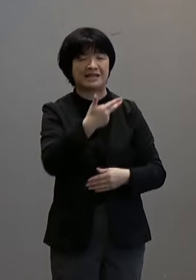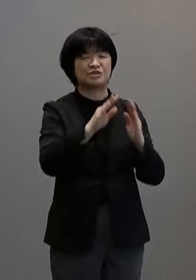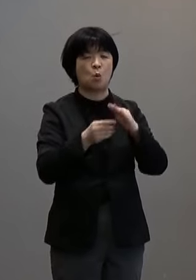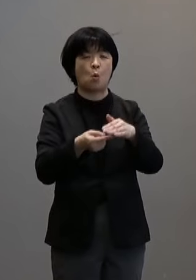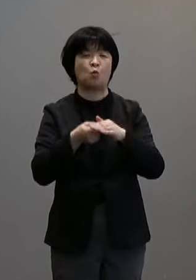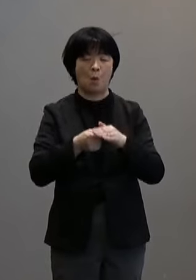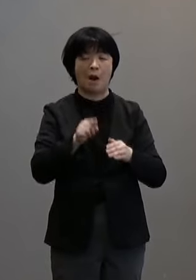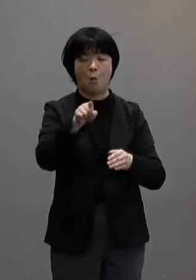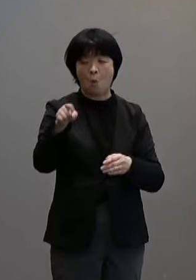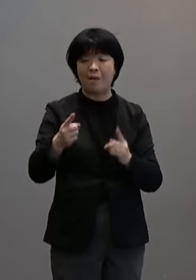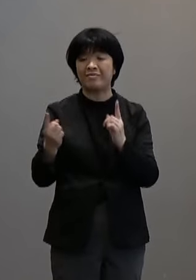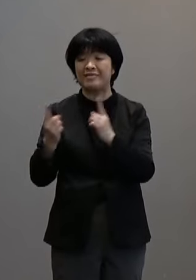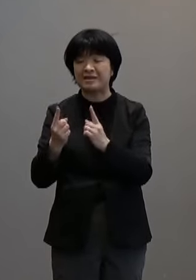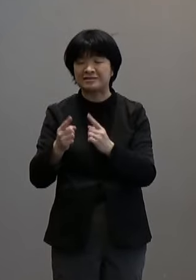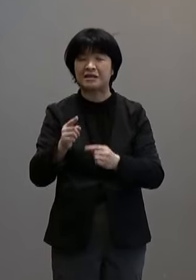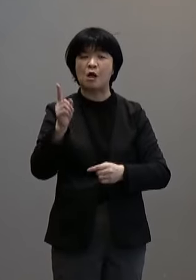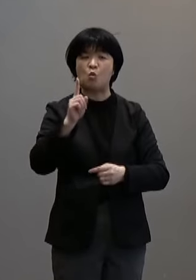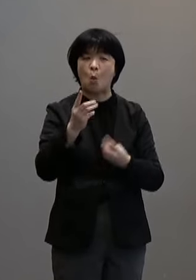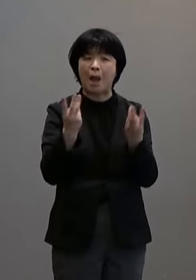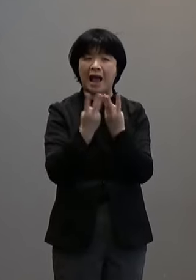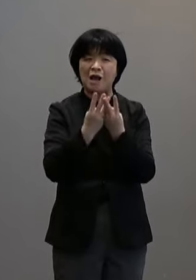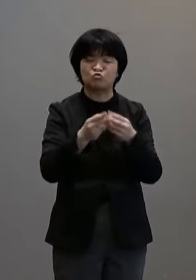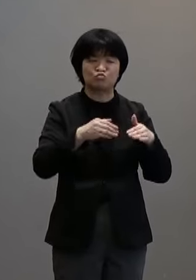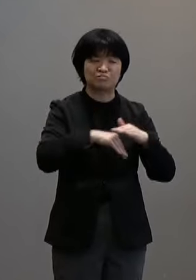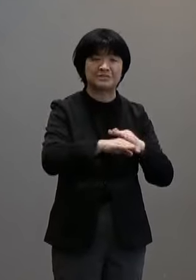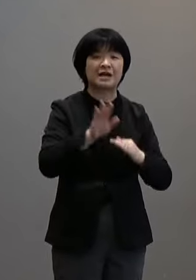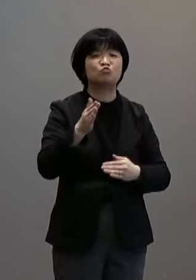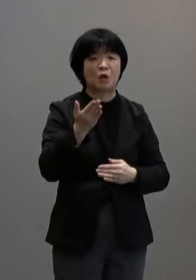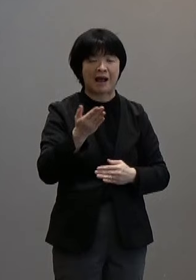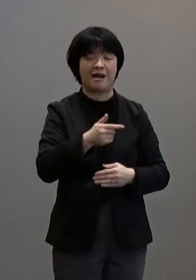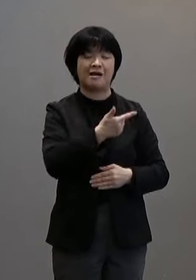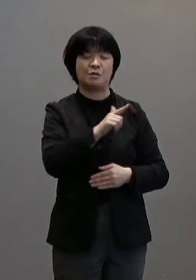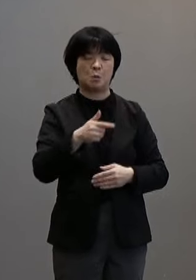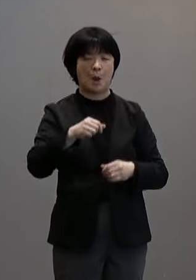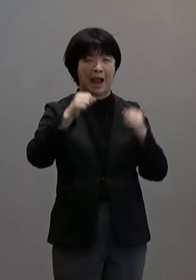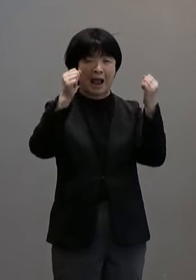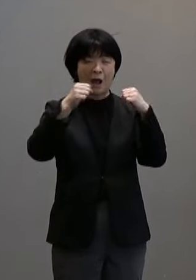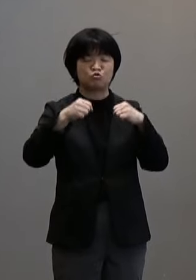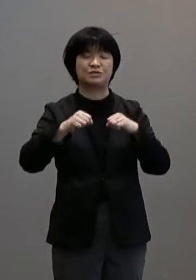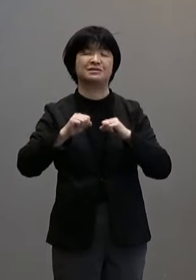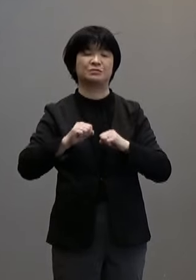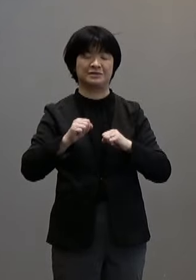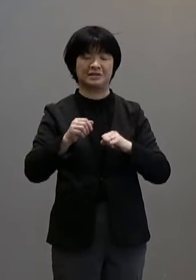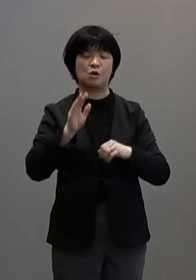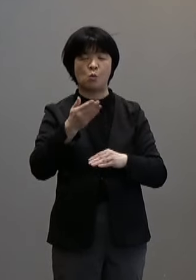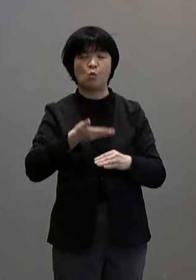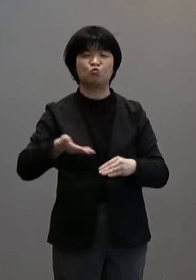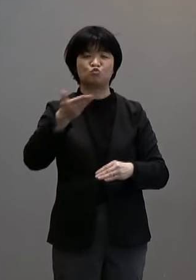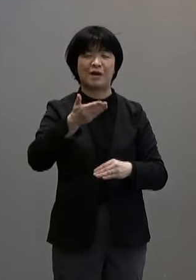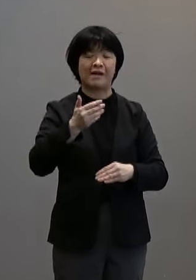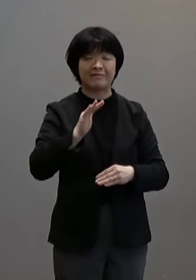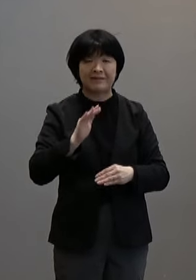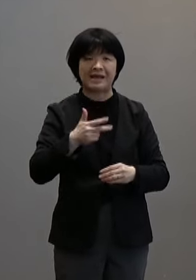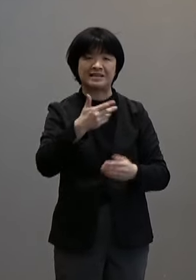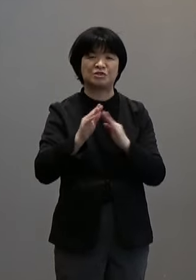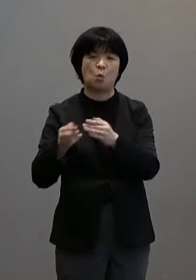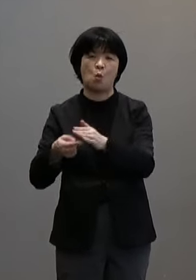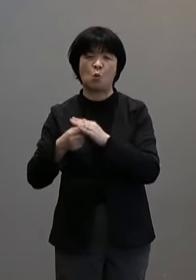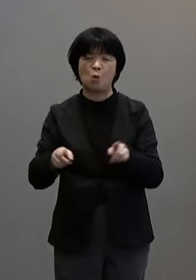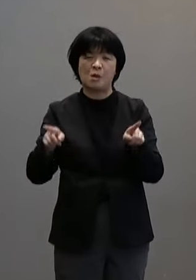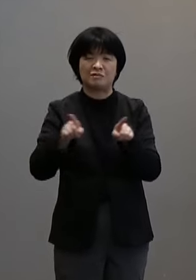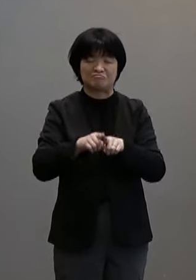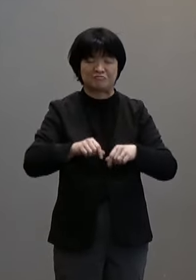備蓄をしていたり検討しているのかということをですね、改めて確認をした上でですね、市町村と連携して対策を取っていきたいという